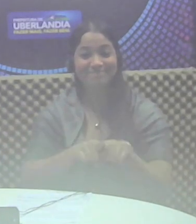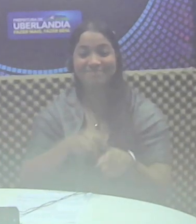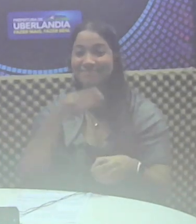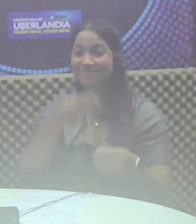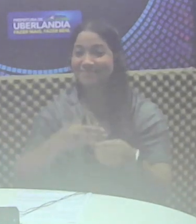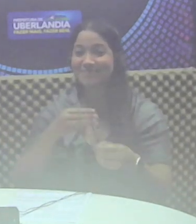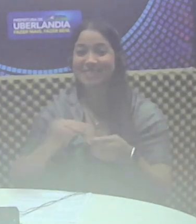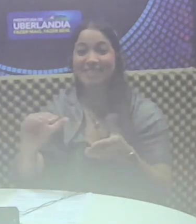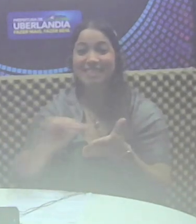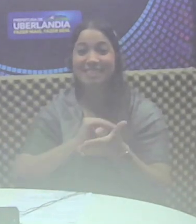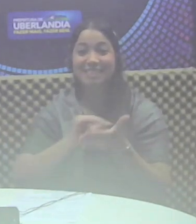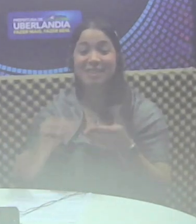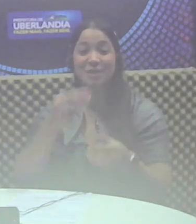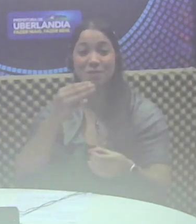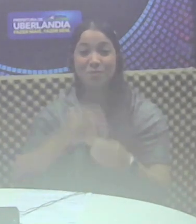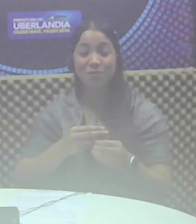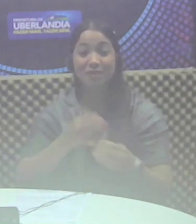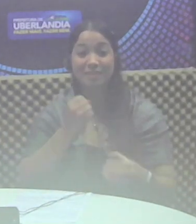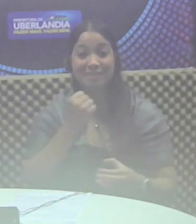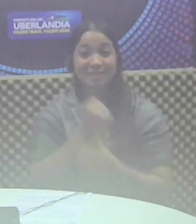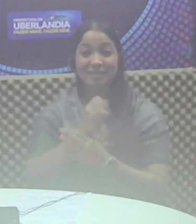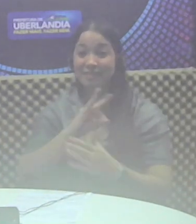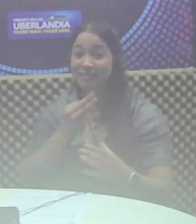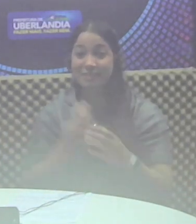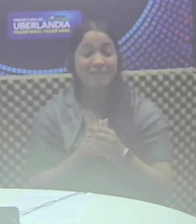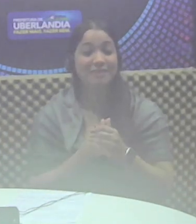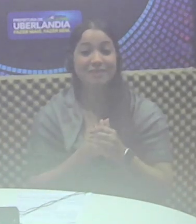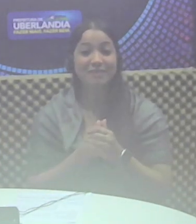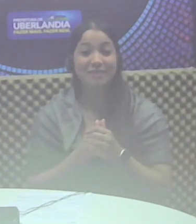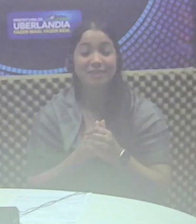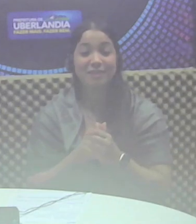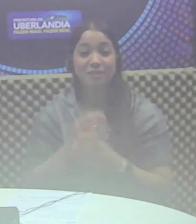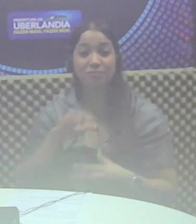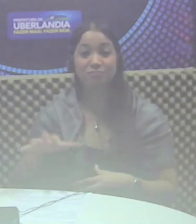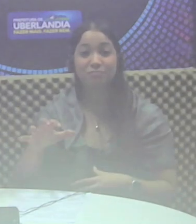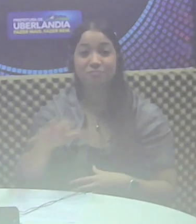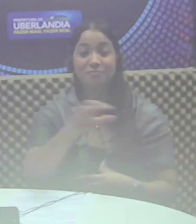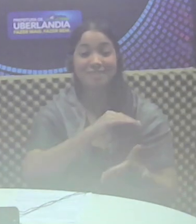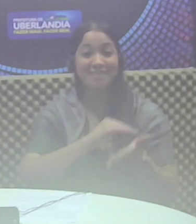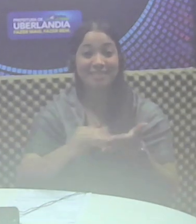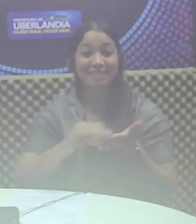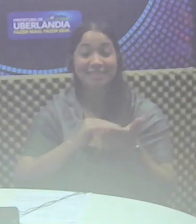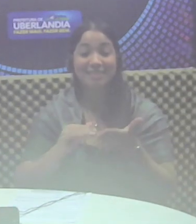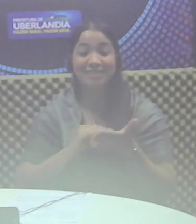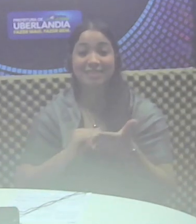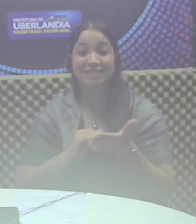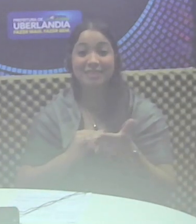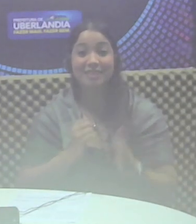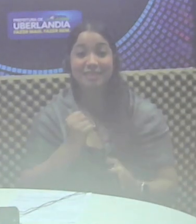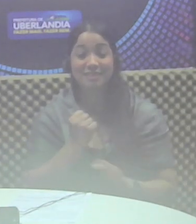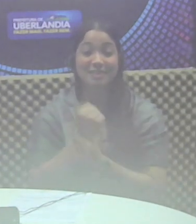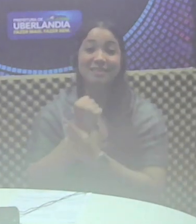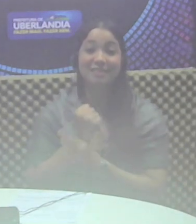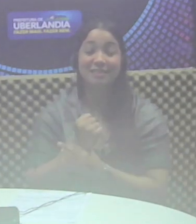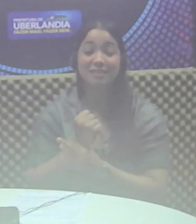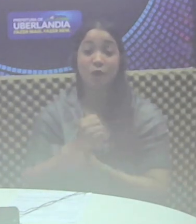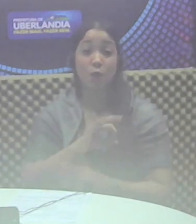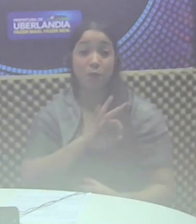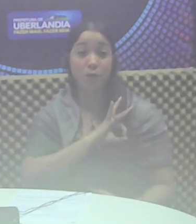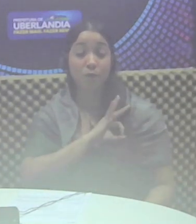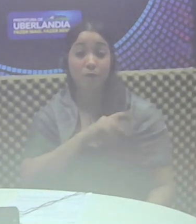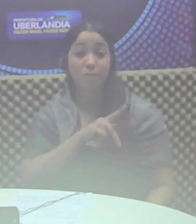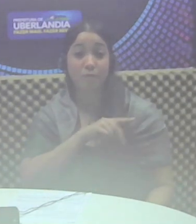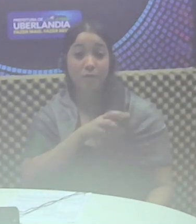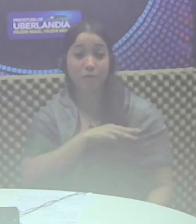por meio da secretaria municipal de segurança integrada e demais secretarias com os órgãos de segurança como Polícia Militar